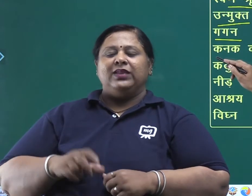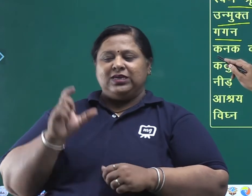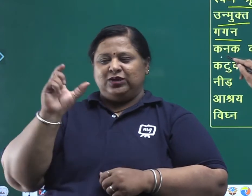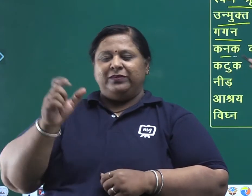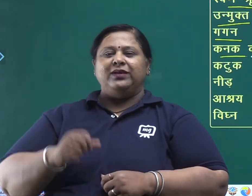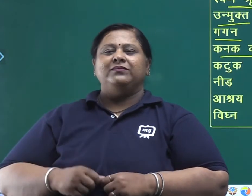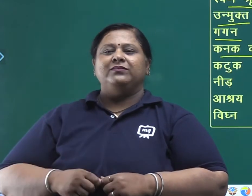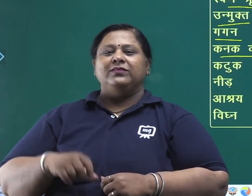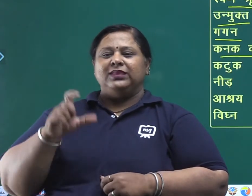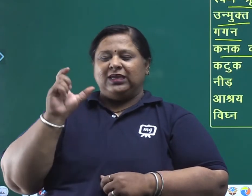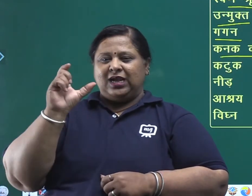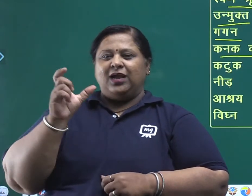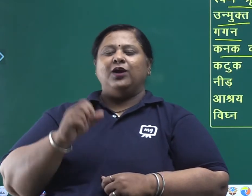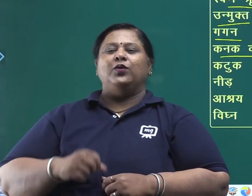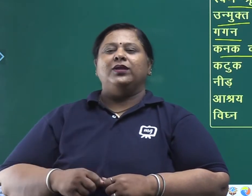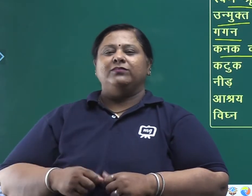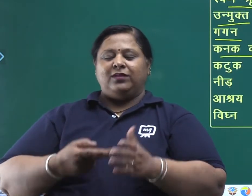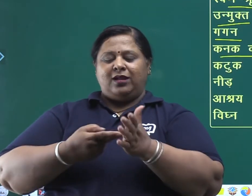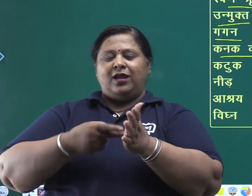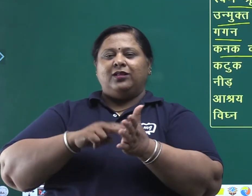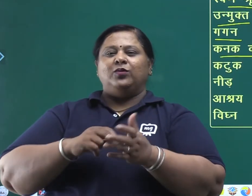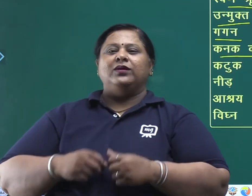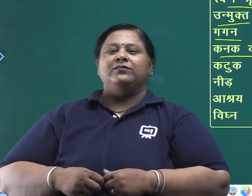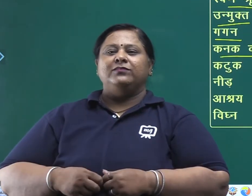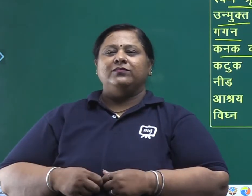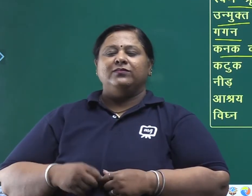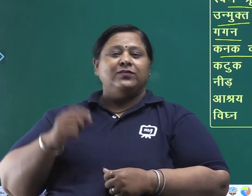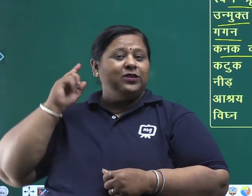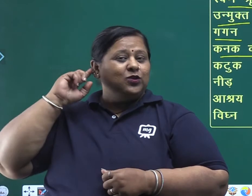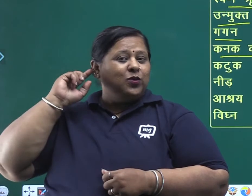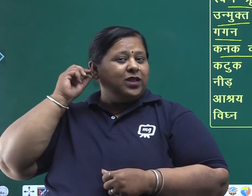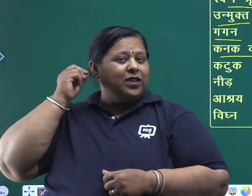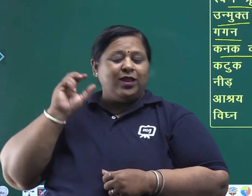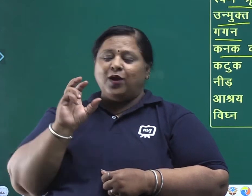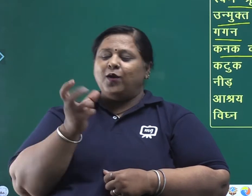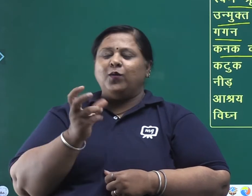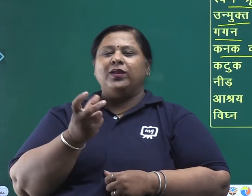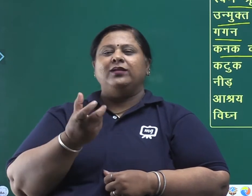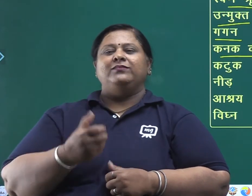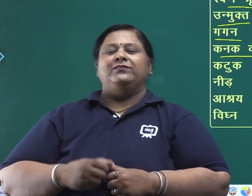शब्द है कनक कटोरी, अर्थ होगा सोने की कटोरी।